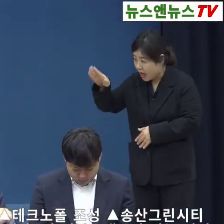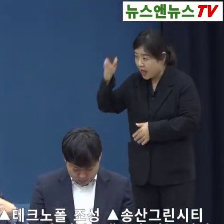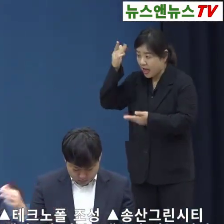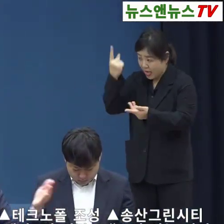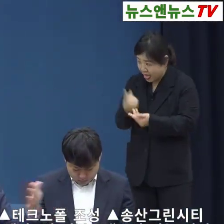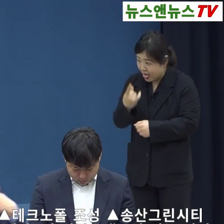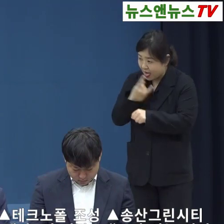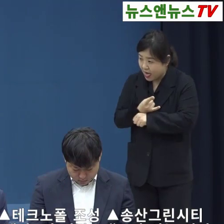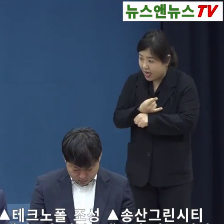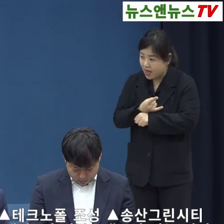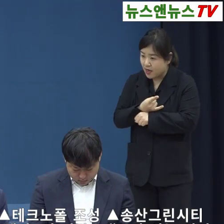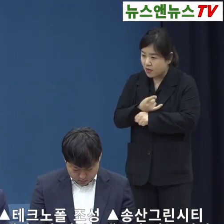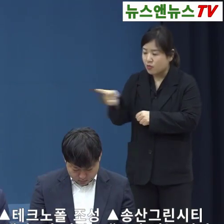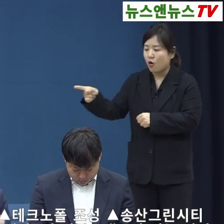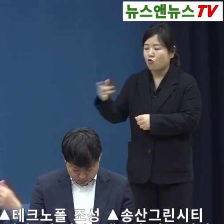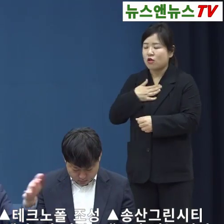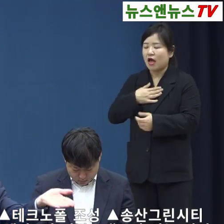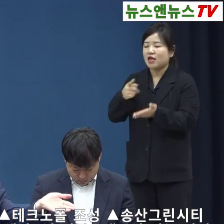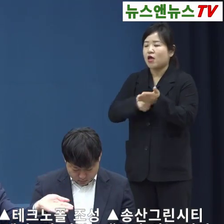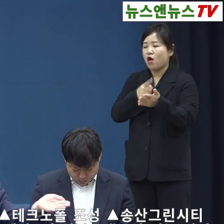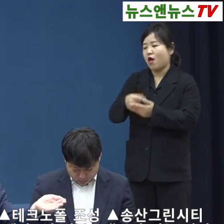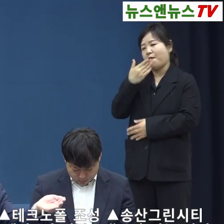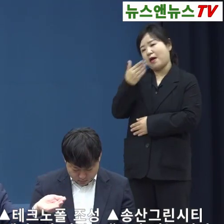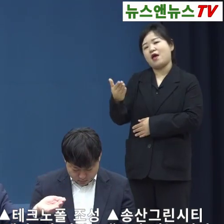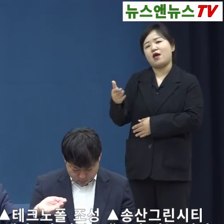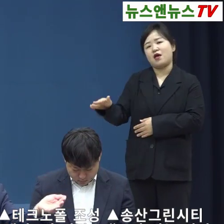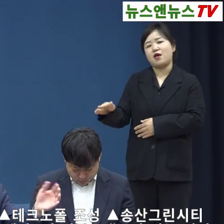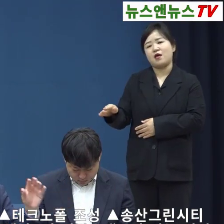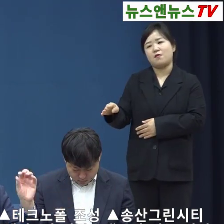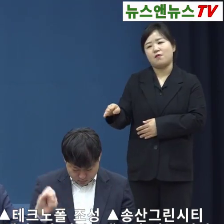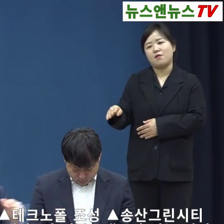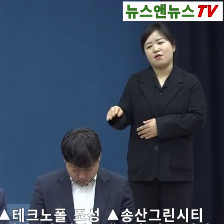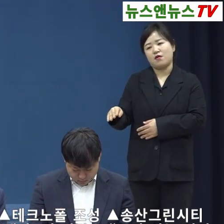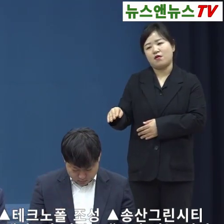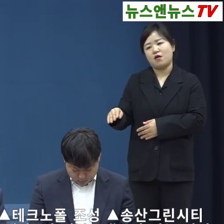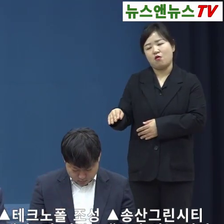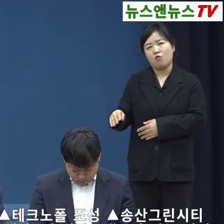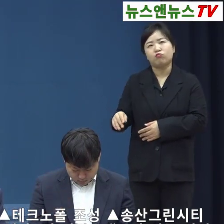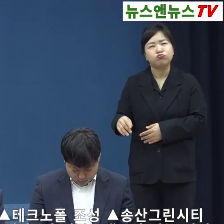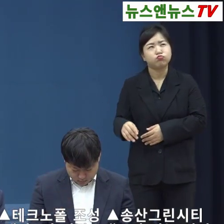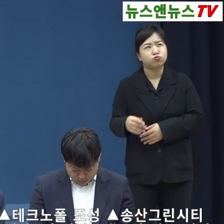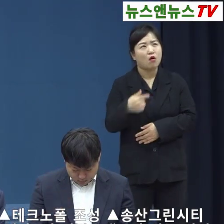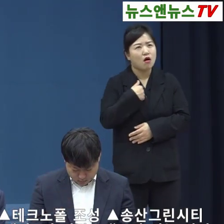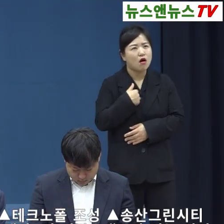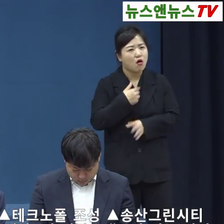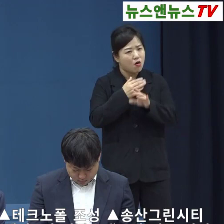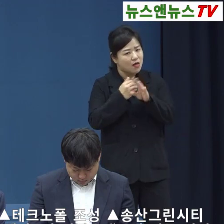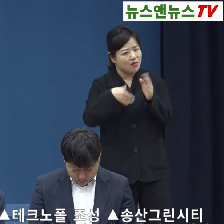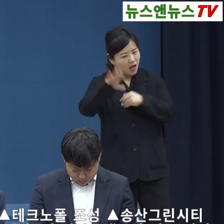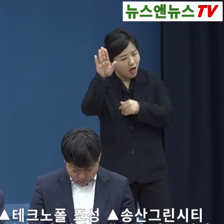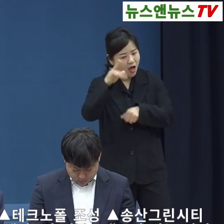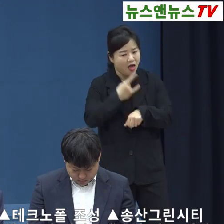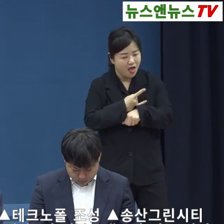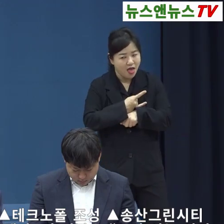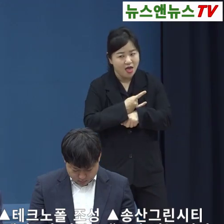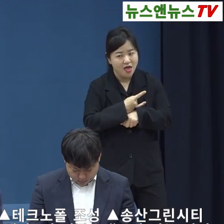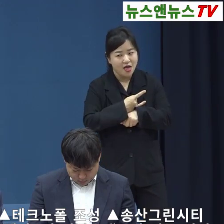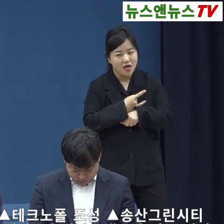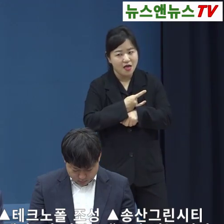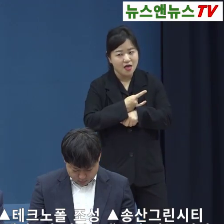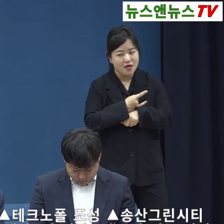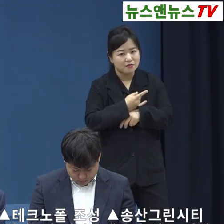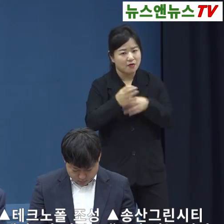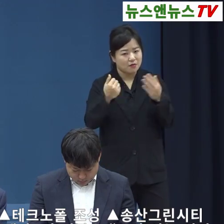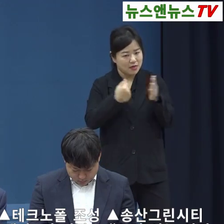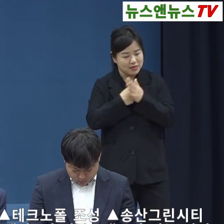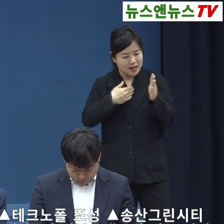살래? 보증을 해주는 거예요. 보증금을 발급해주는 거지. 그러면 이 친구는 내가 언제든지 나갈 때 이